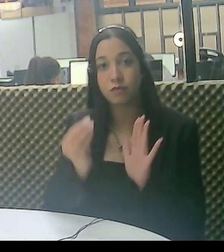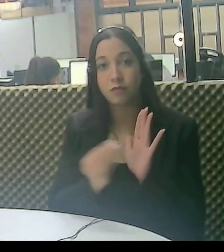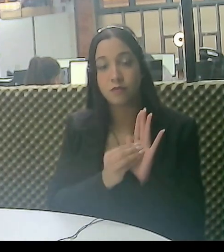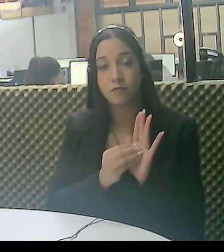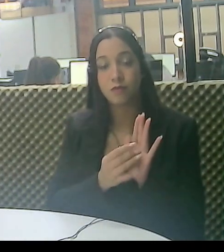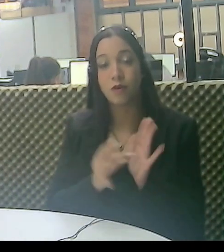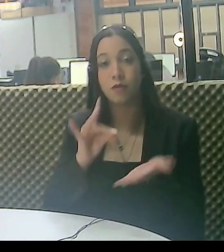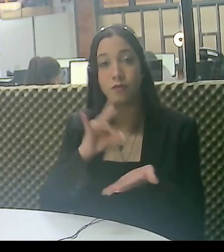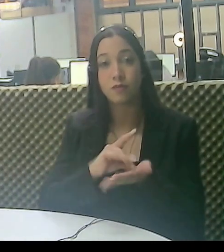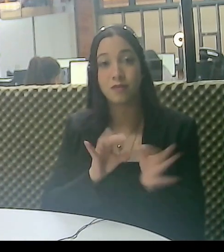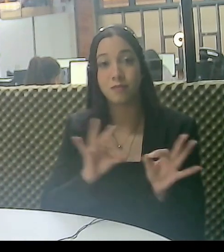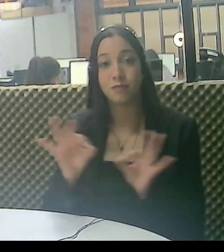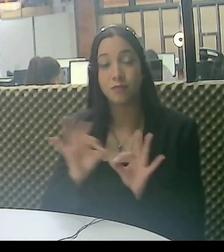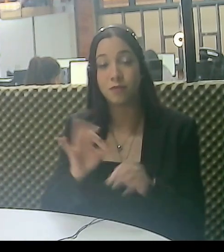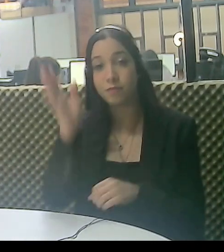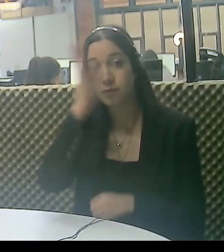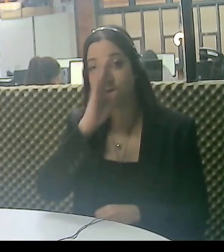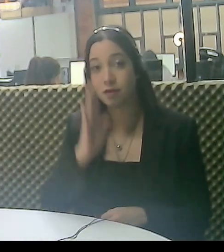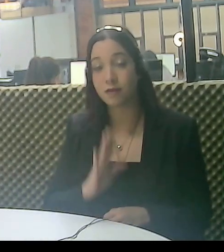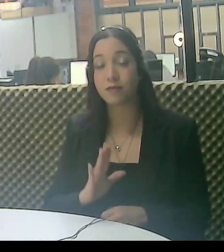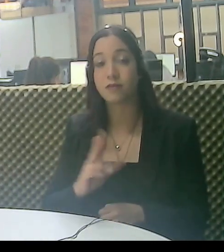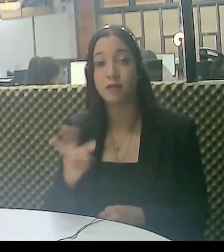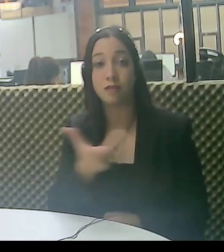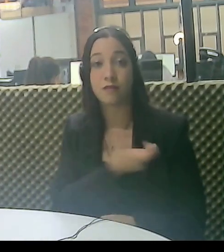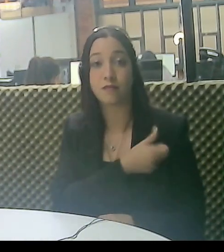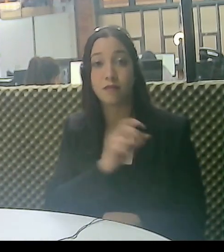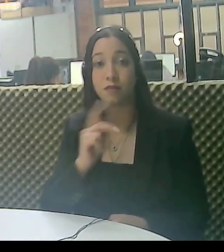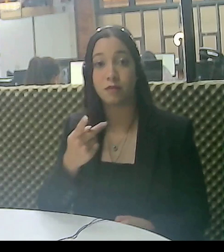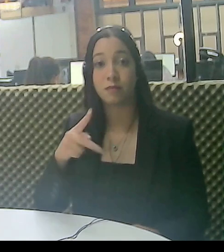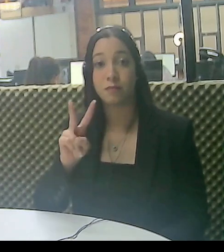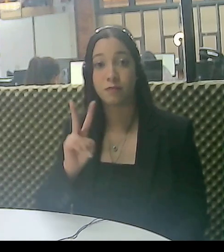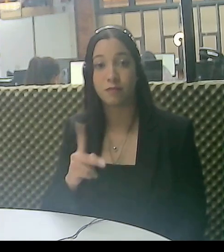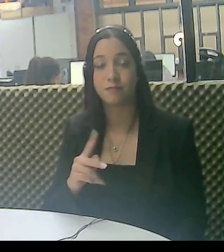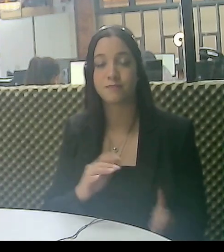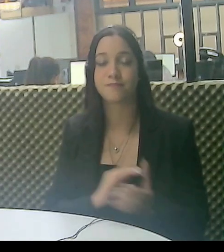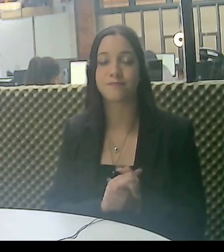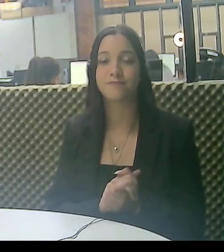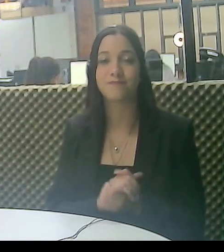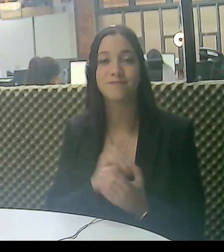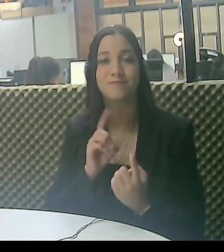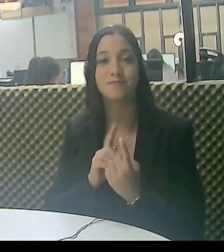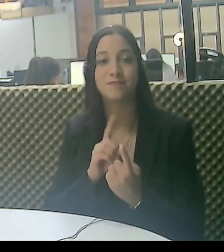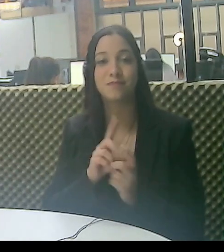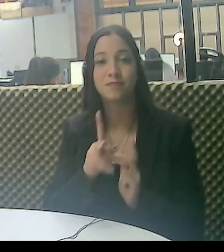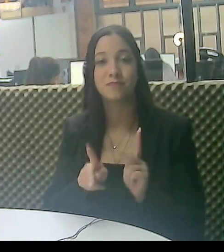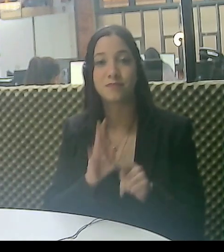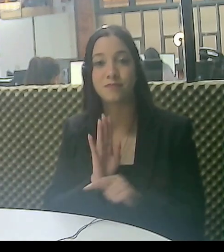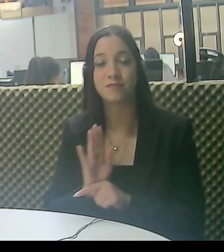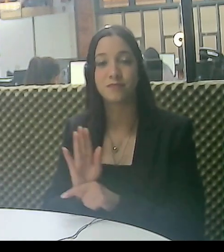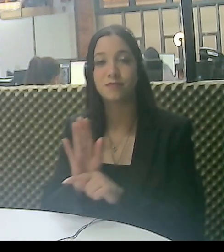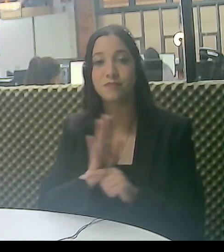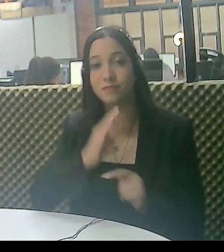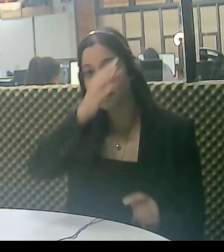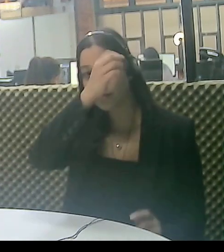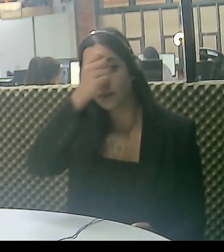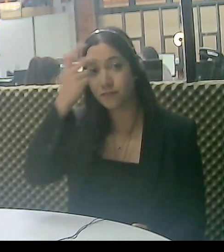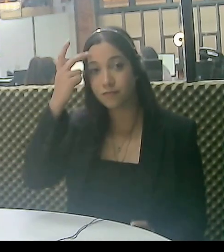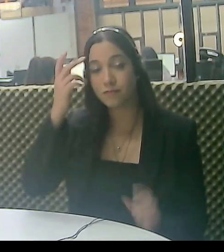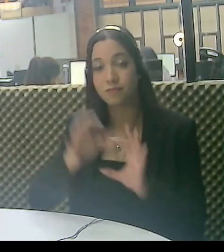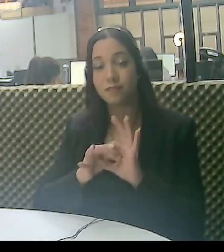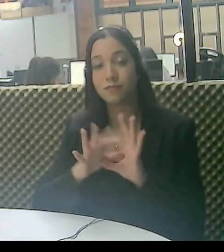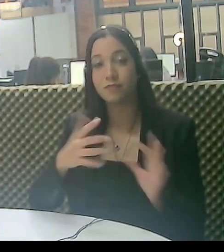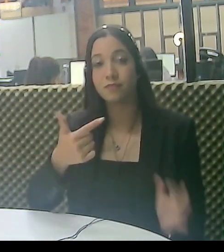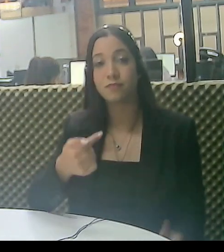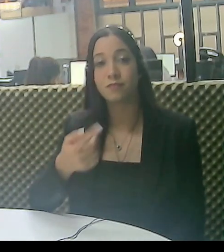do Programa Nacional de Imunizações contra o HPV. Para atender a população, a Prefeitura disponibiliza